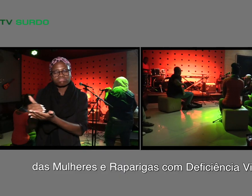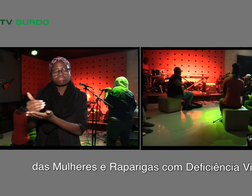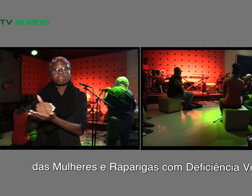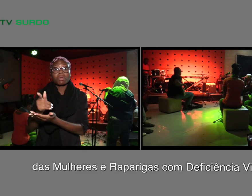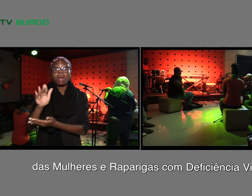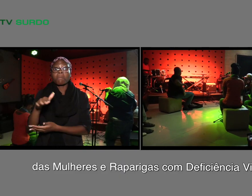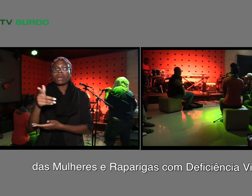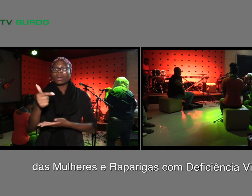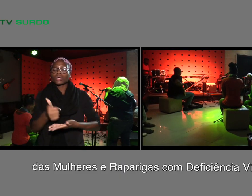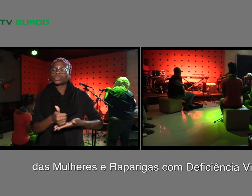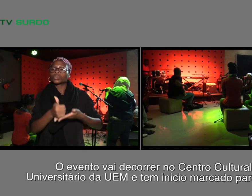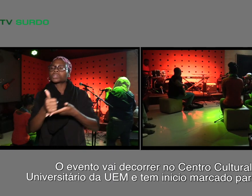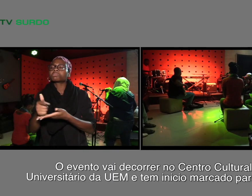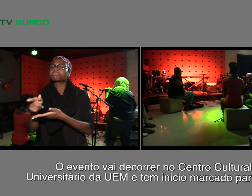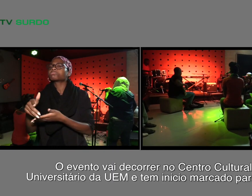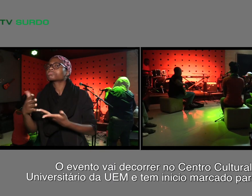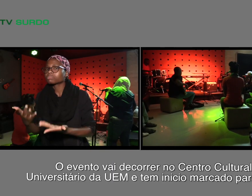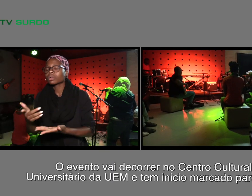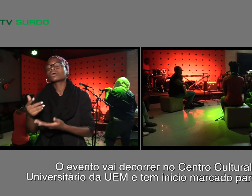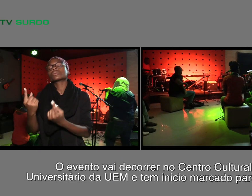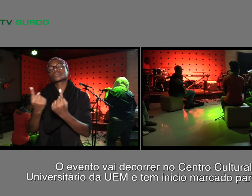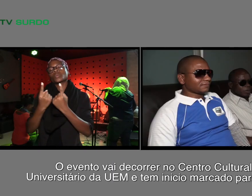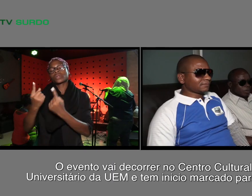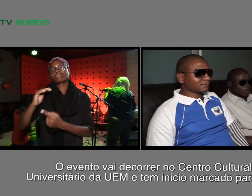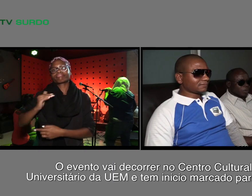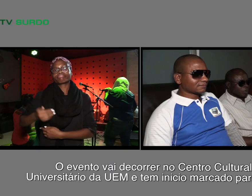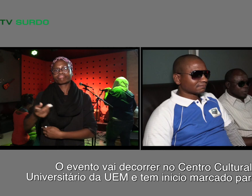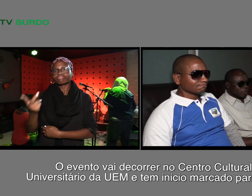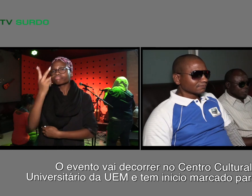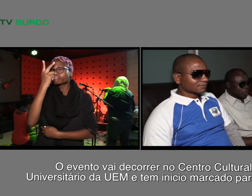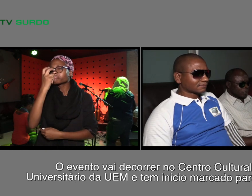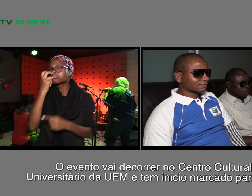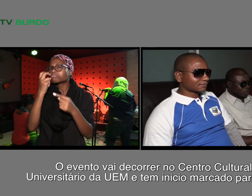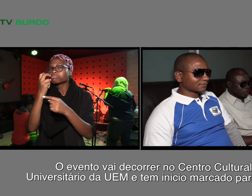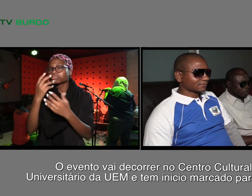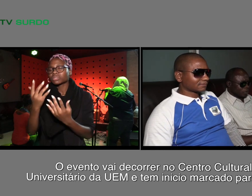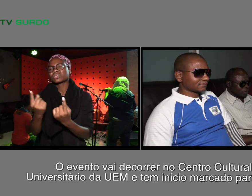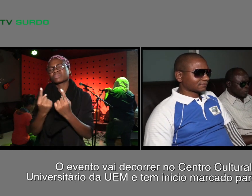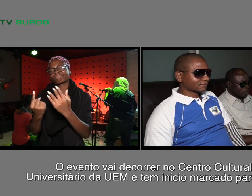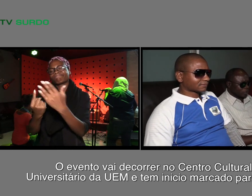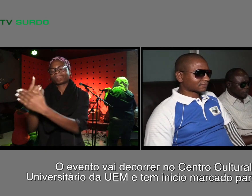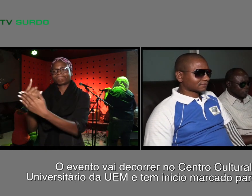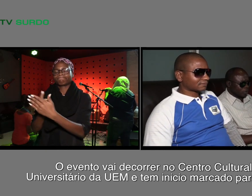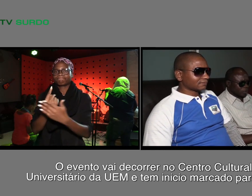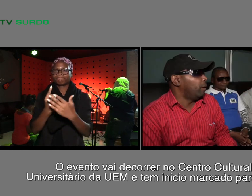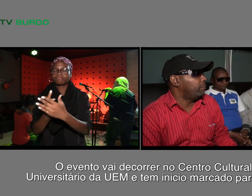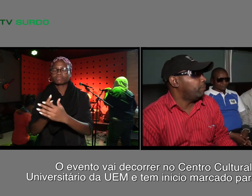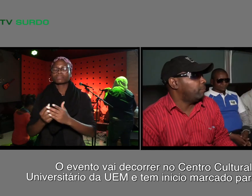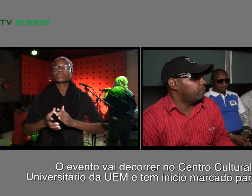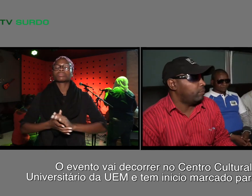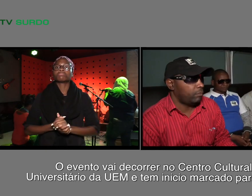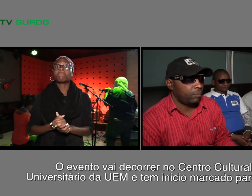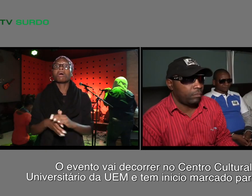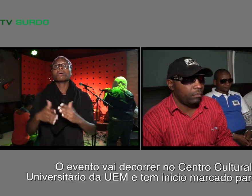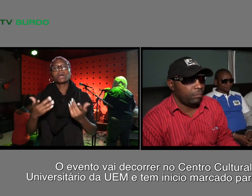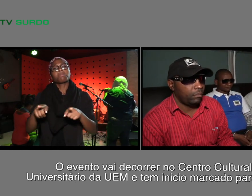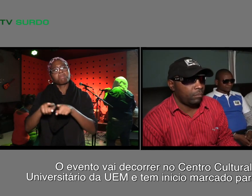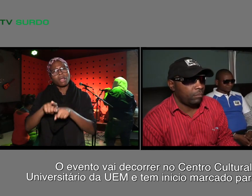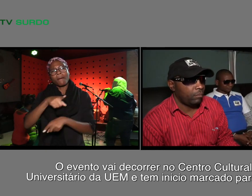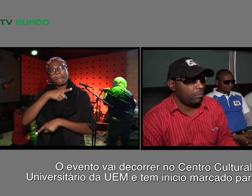deficiência visual. O evento vai decorrer no Centro Cultural Universitário da UEM e tem início marcado para 16